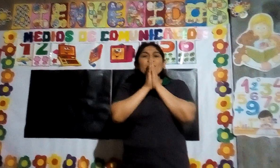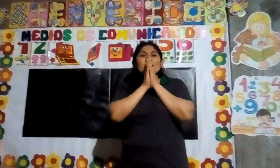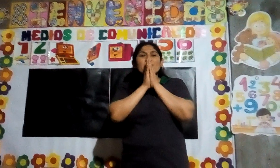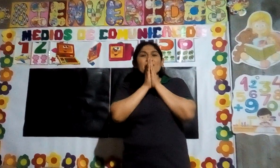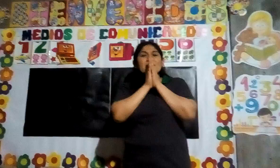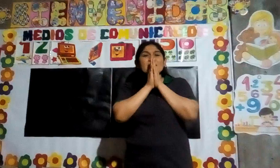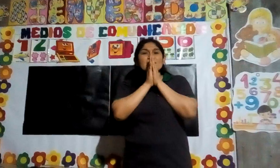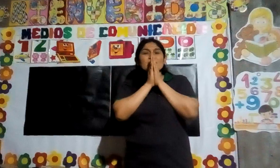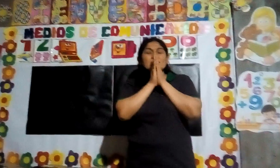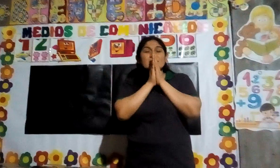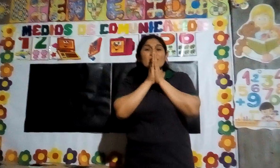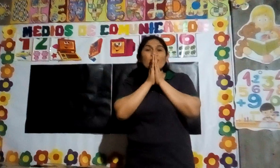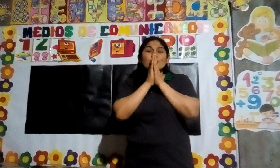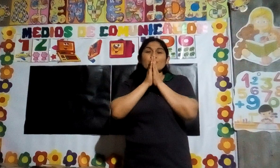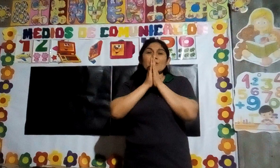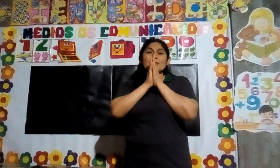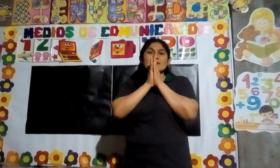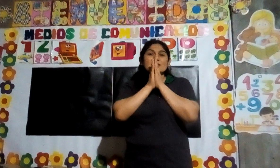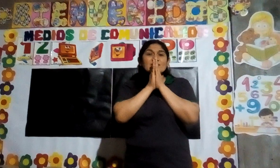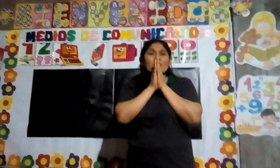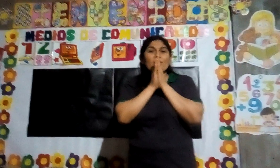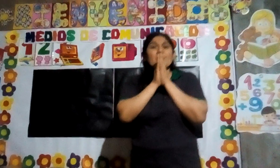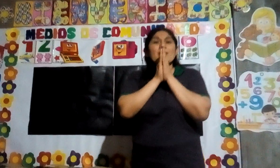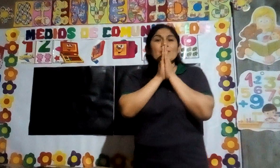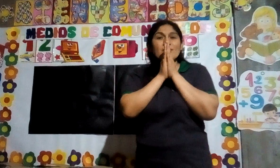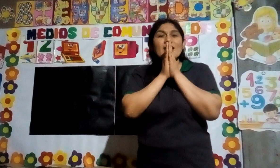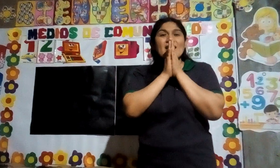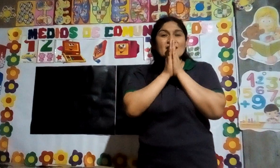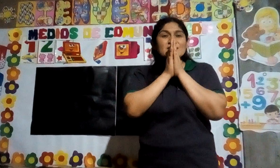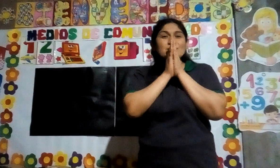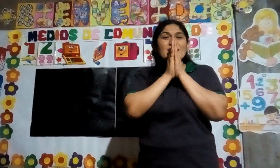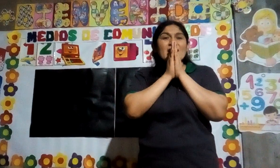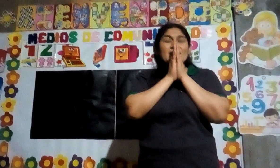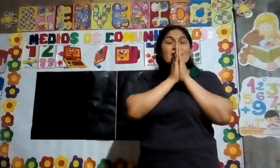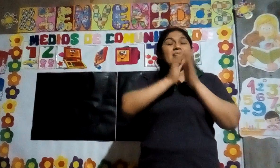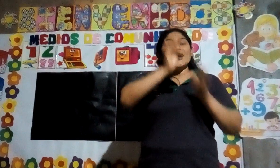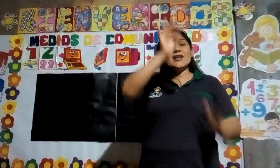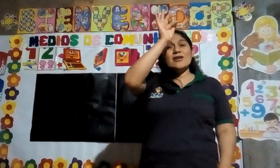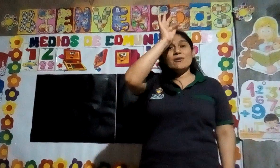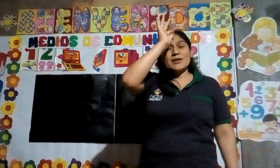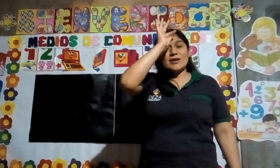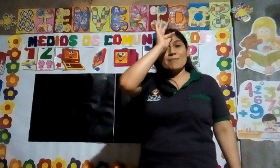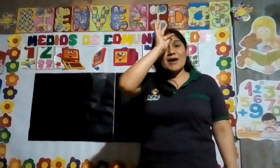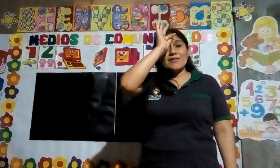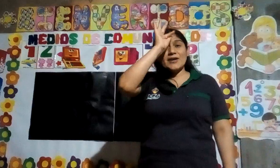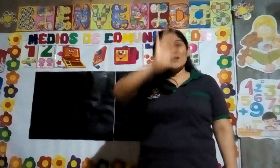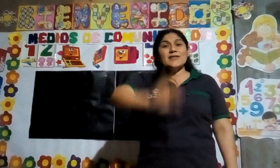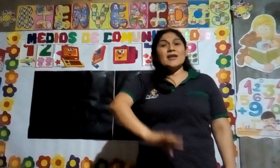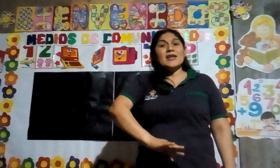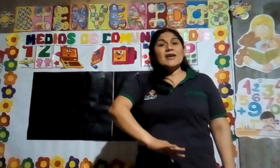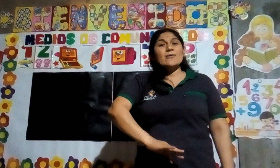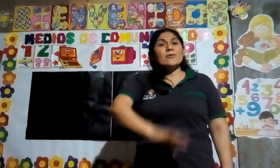mis compañeritos. Y con tu permisito me voy a estudiar. En el nombre del Padre, del Hijo,